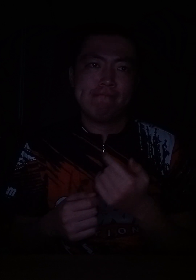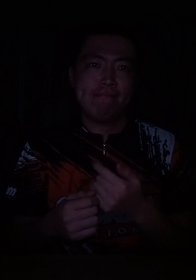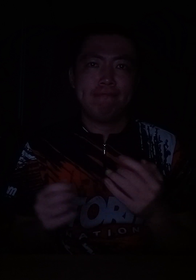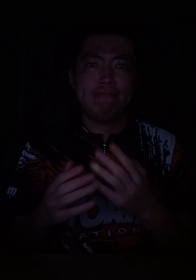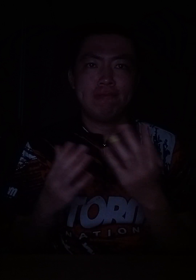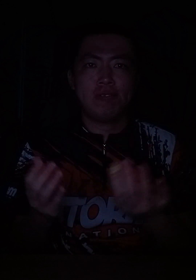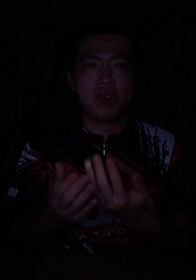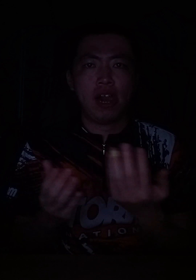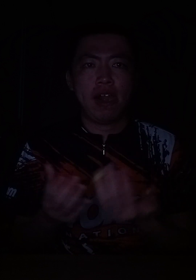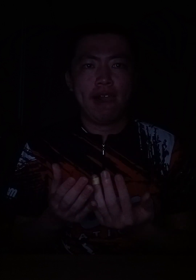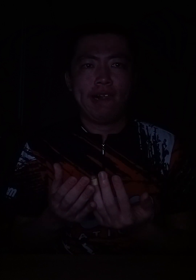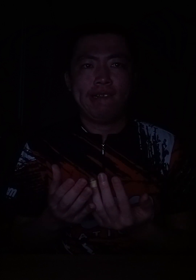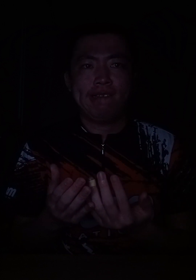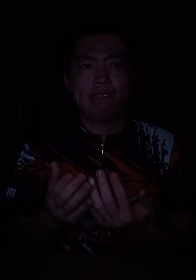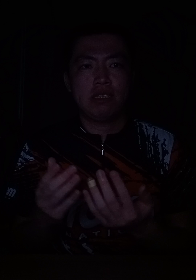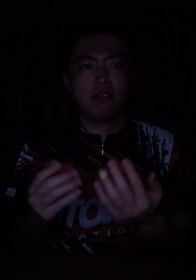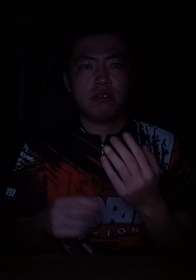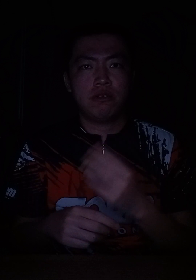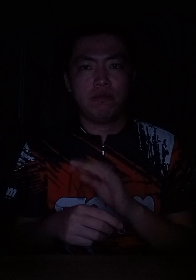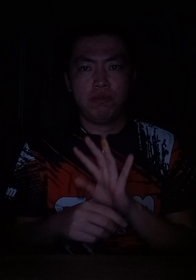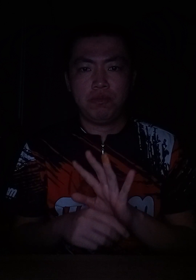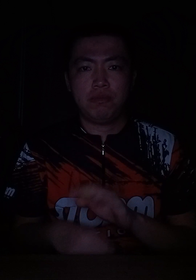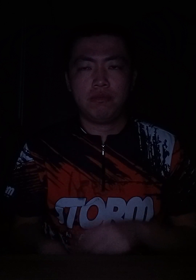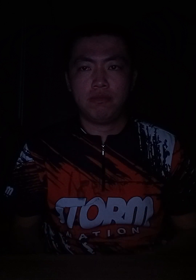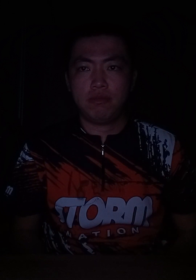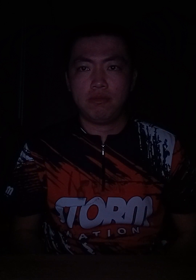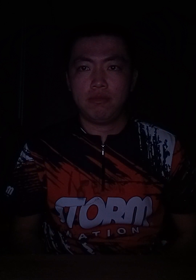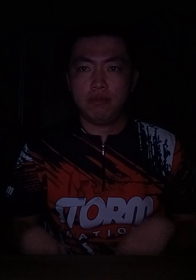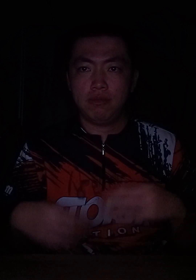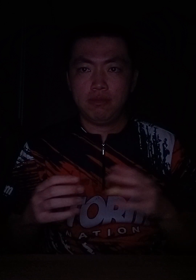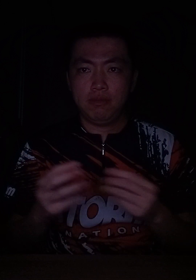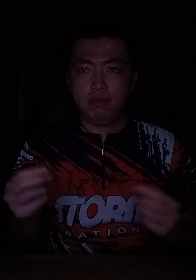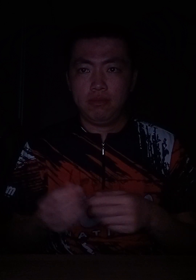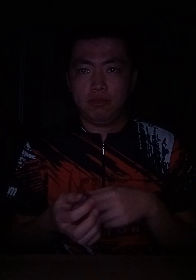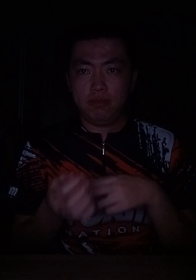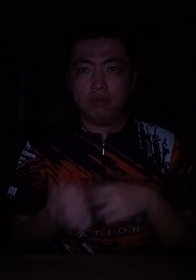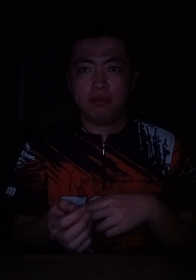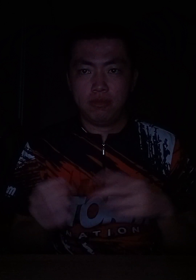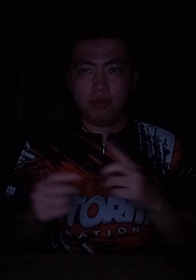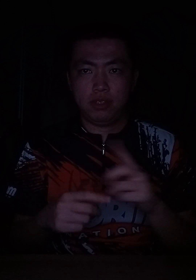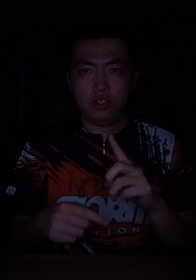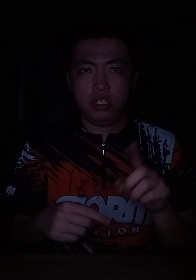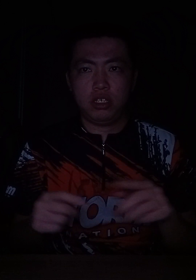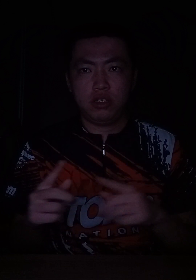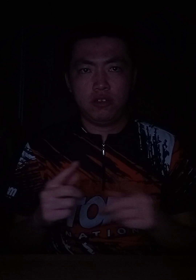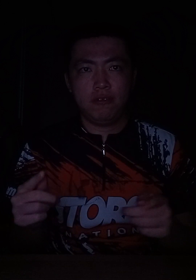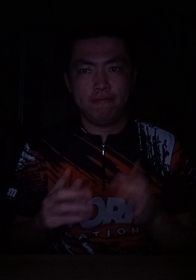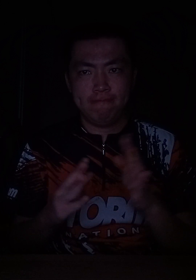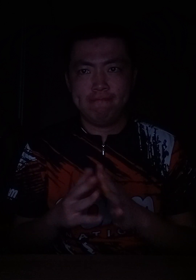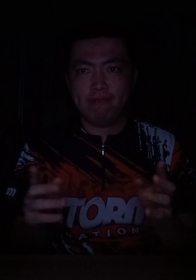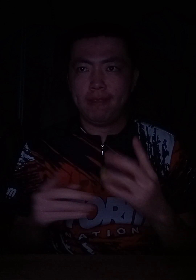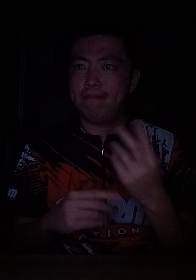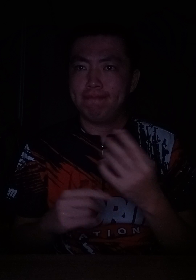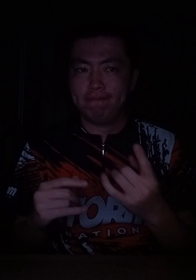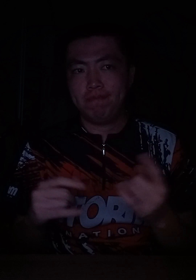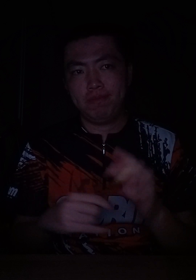2019년도부터 요구를 하고 있는 거예요. 업체 측은 사고 하루가 지나서야 자세한 상황 파악을 위해 노력하고 있다는